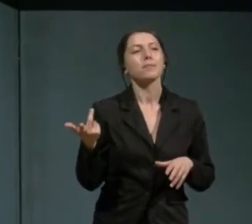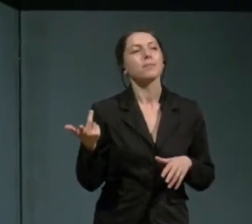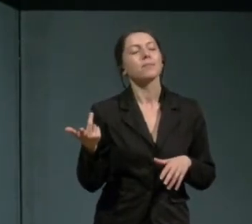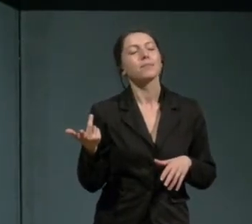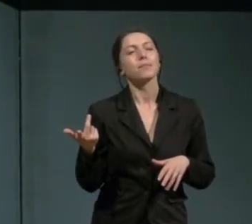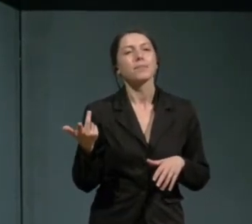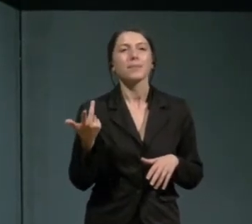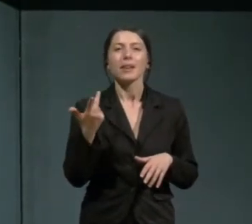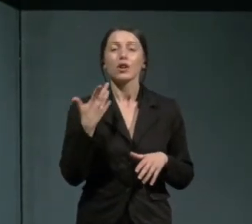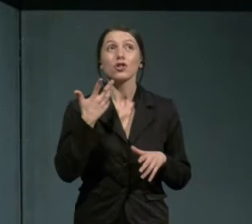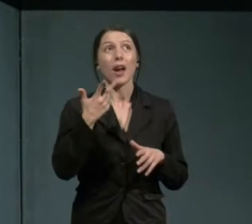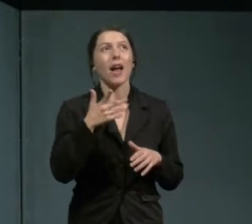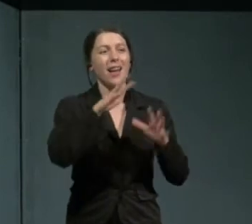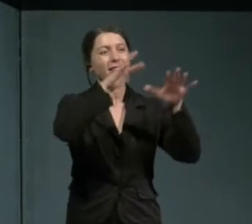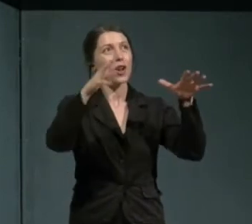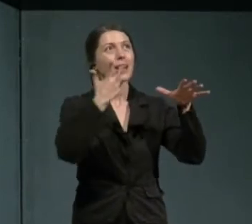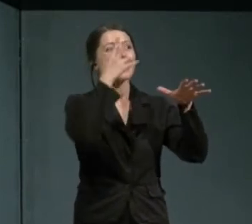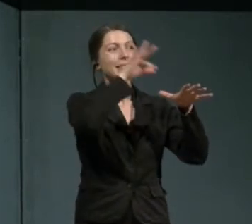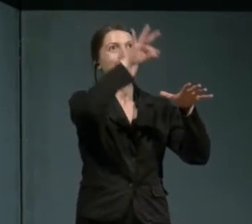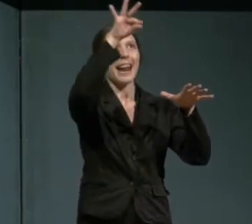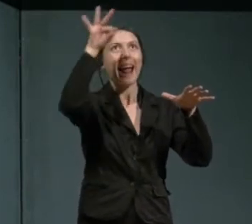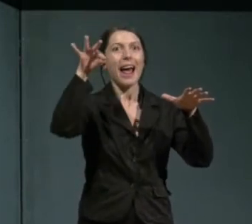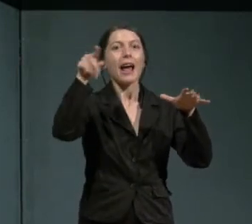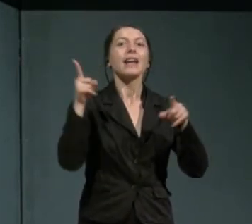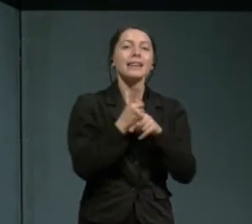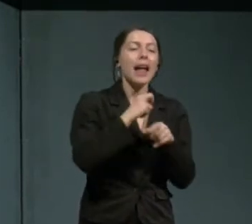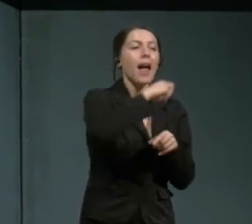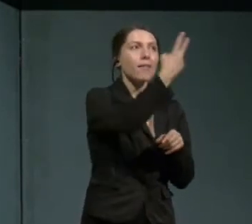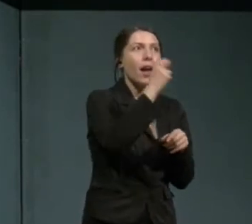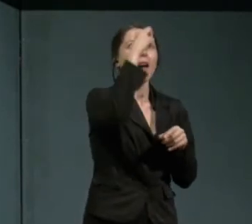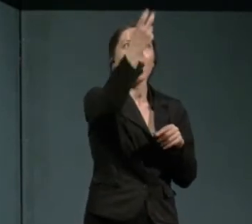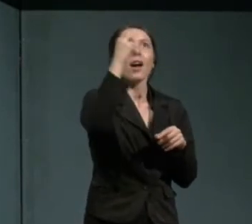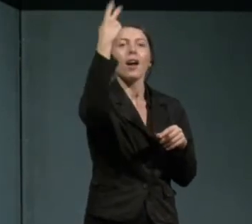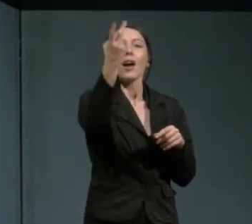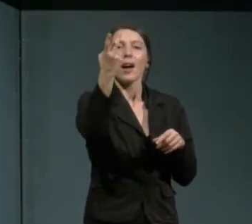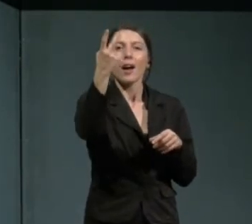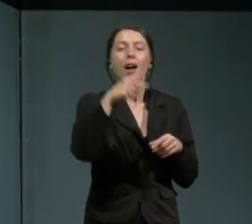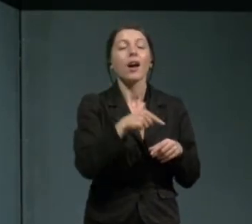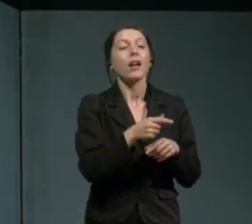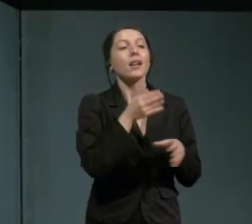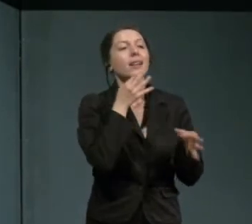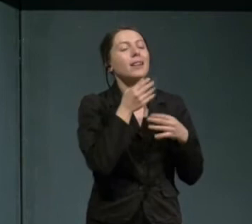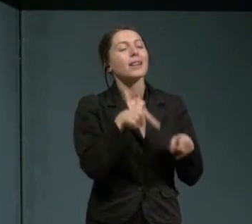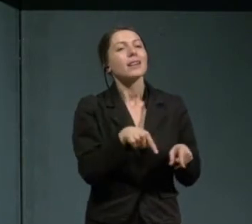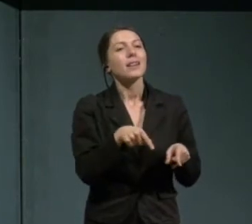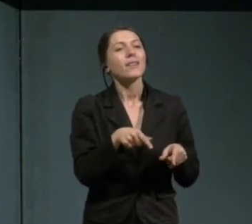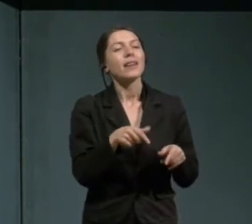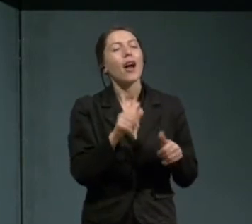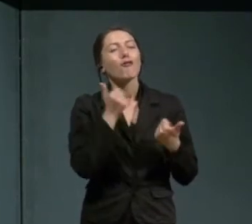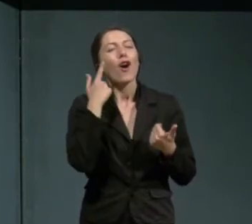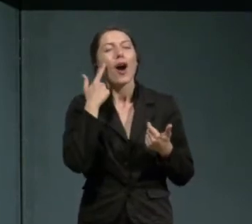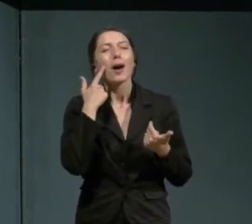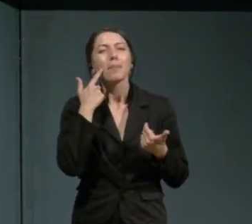punti diversi per tuffarsi lei dovrà superarli tutti c'è qui la questione dei del rito